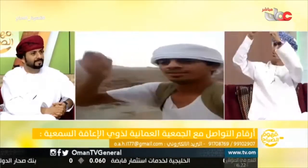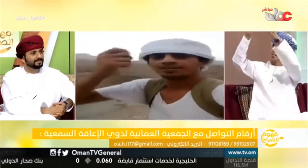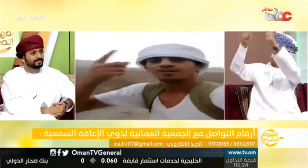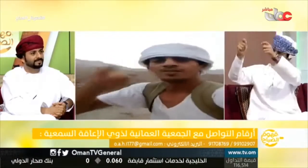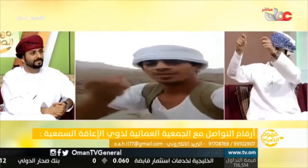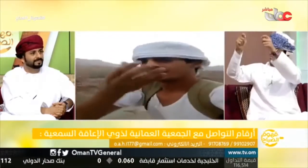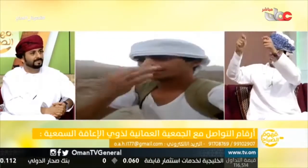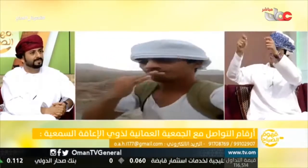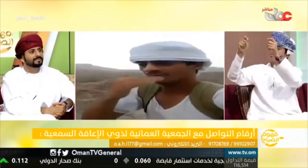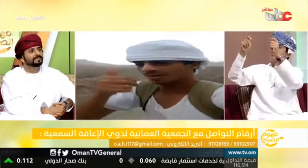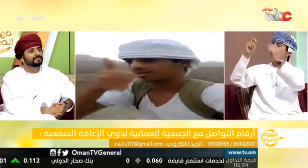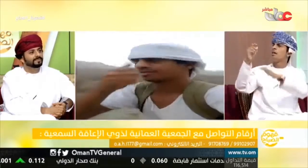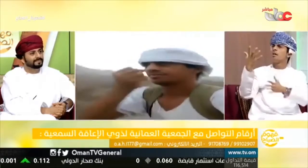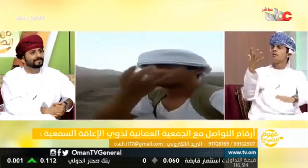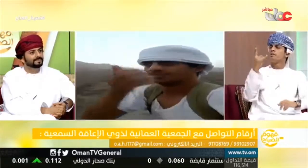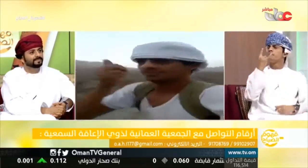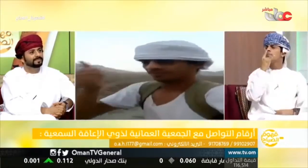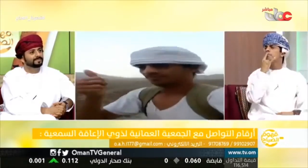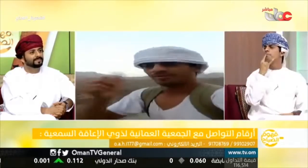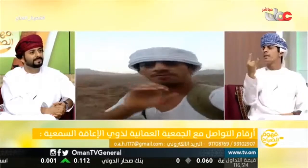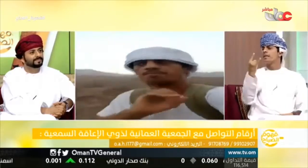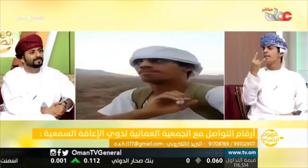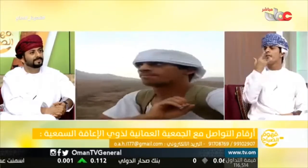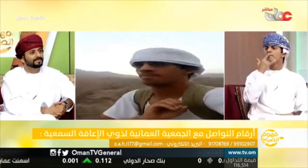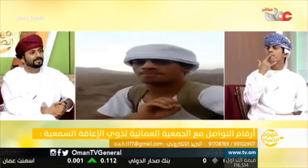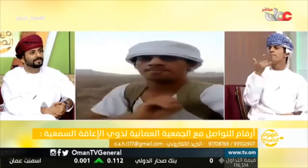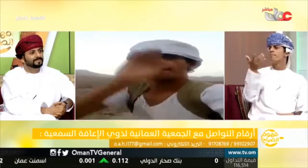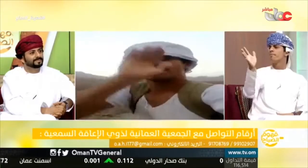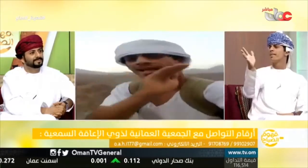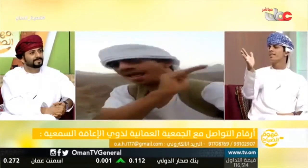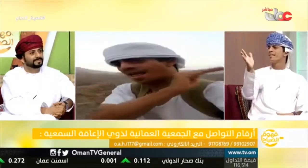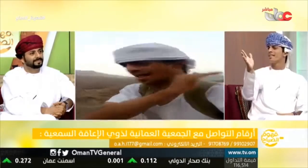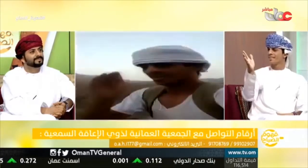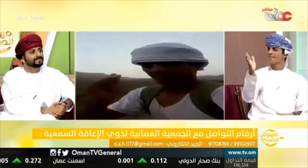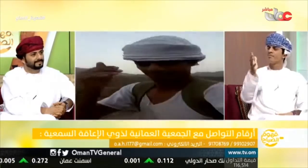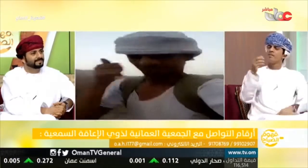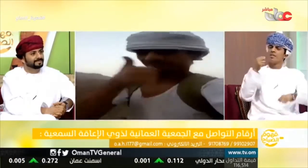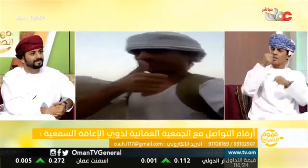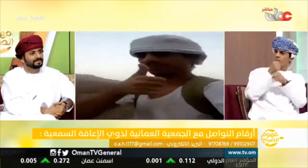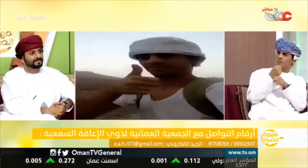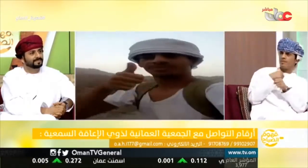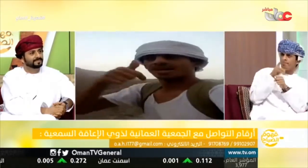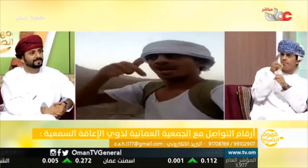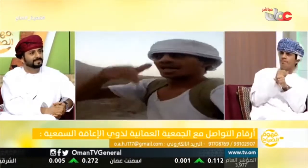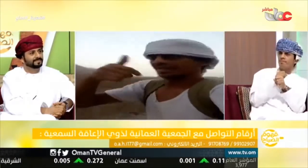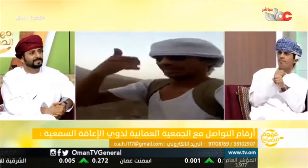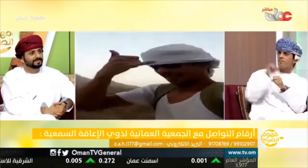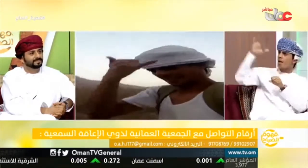أعمل قربة الماء الذي أحمله وأسنده في شجرة البرم لمدة 10 دقائق أو 5 دقائق، أنا